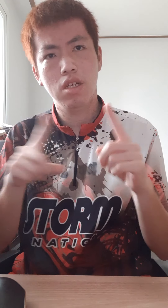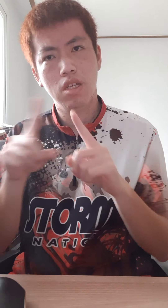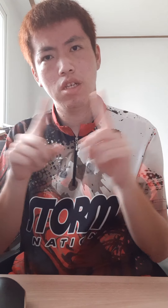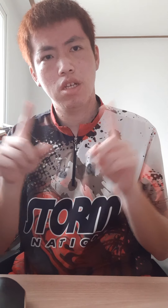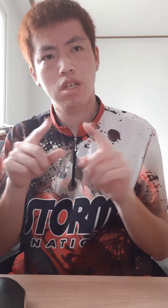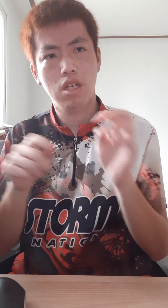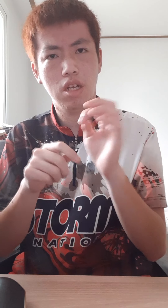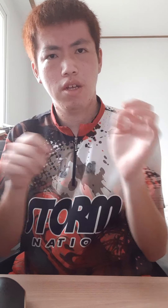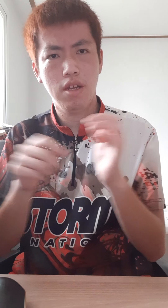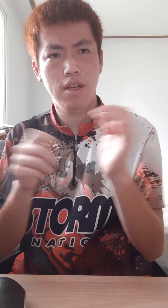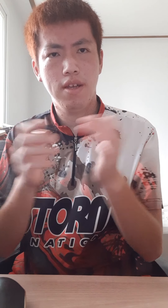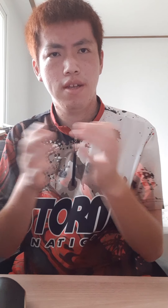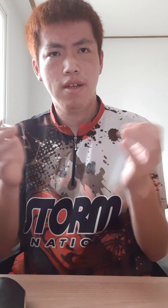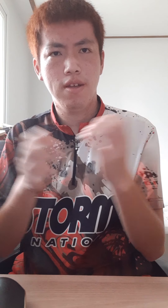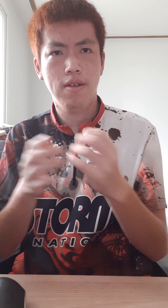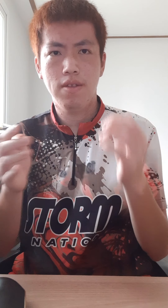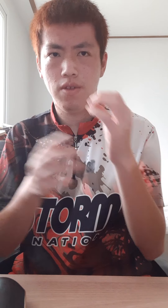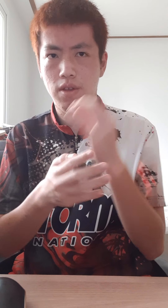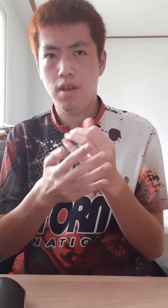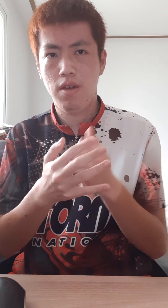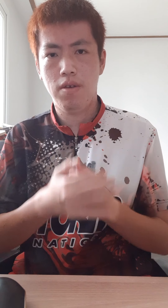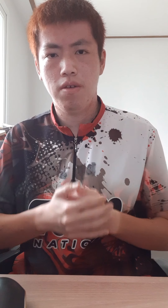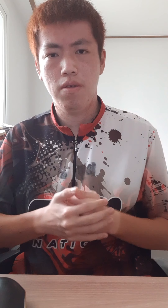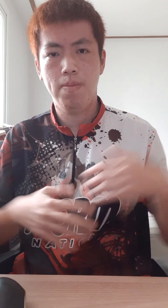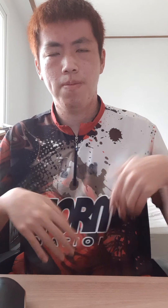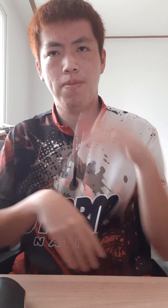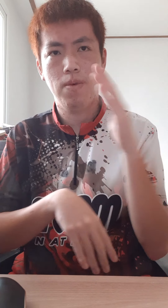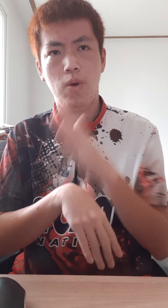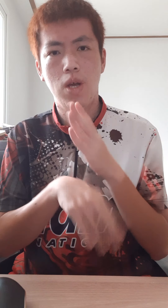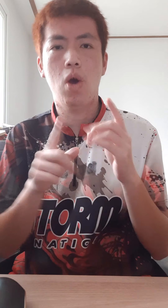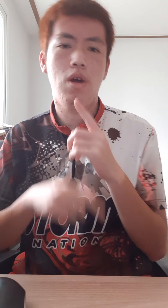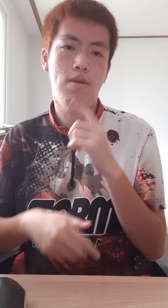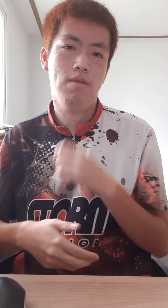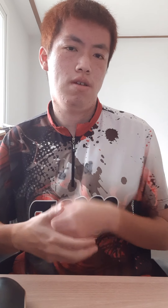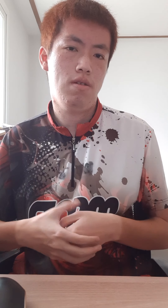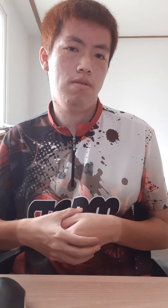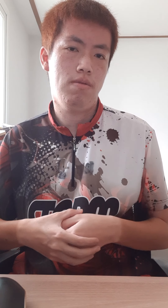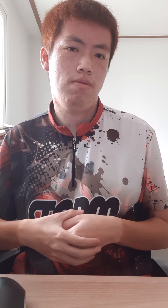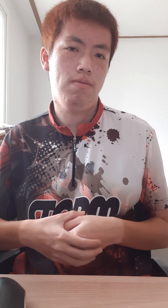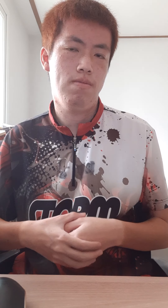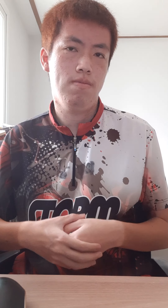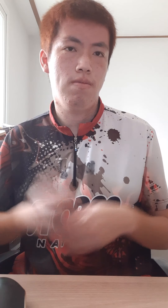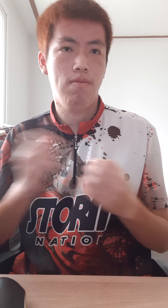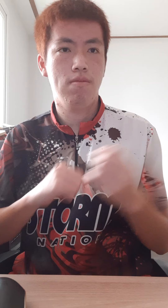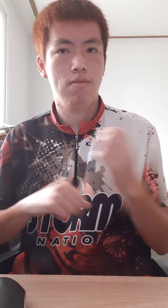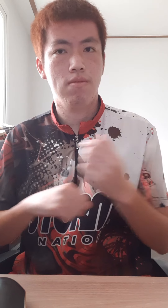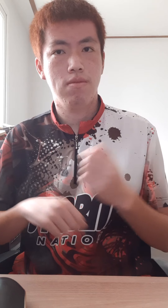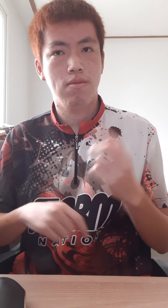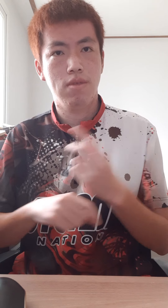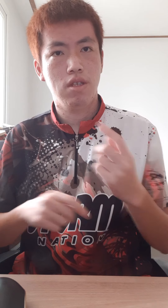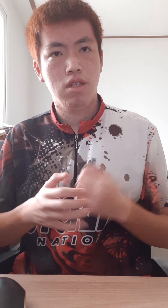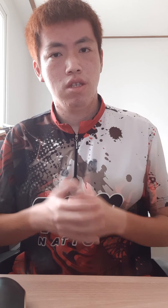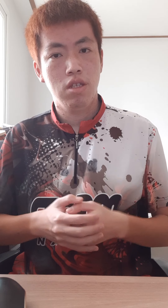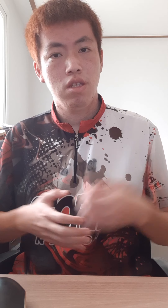시청각 장애인을 위해 특별히 제작된 베리어 프리 영화입니다. 베리어 프리 영화란 영화의 모든